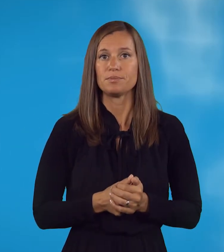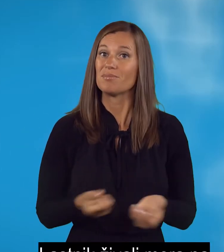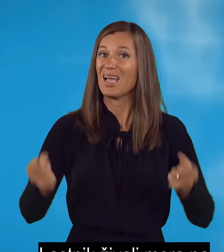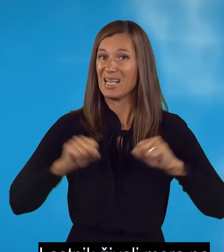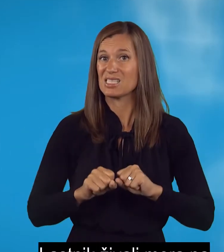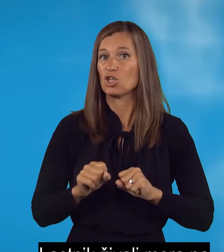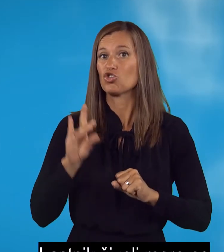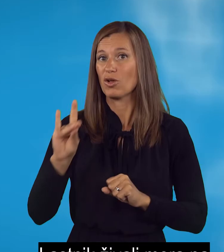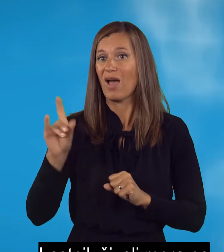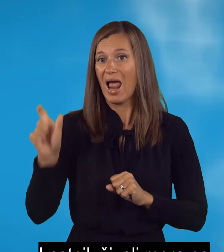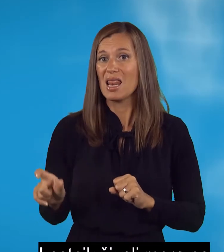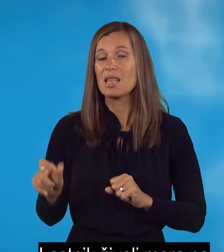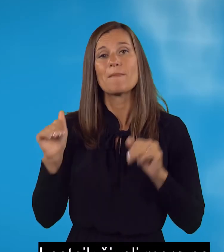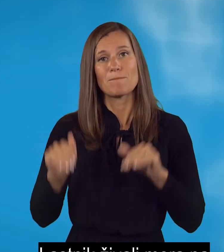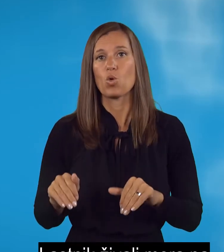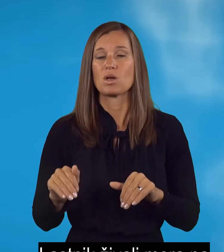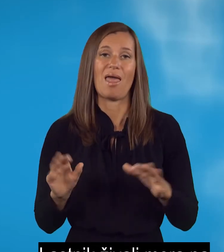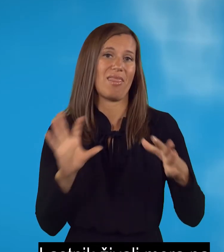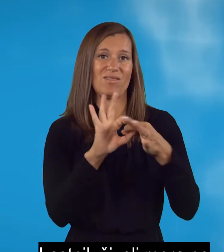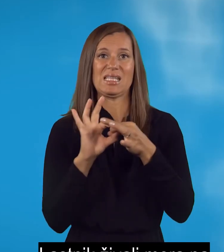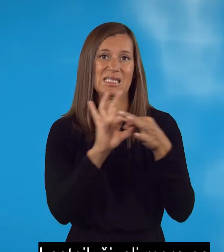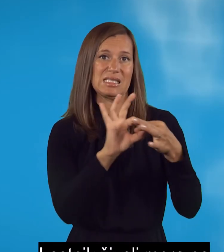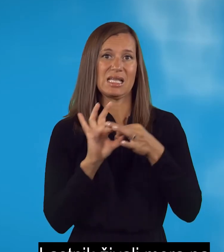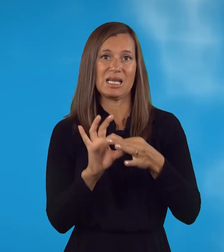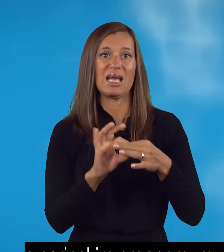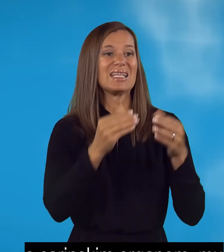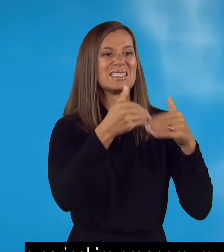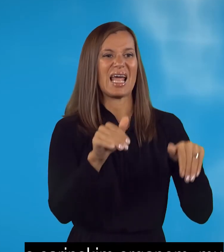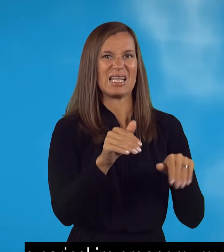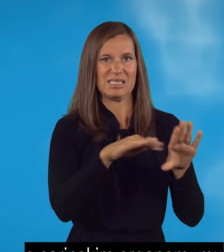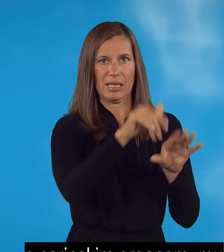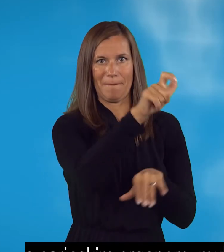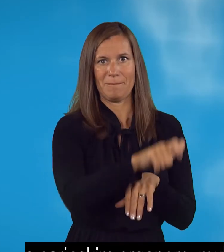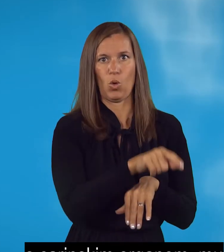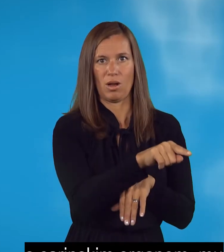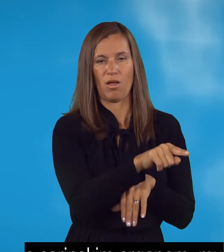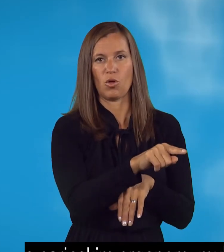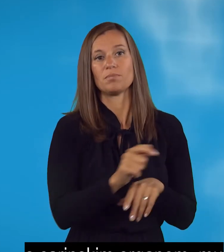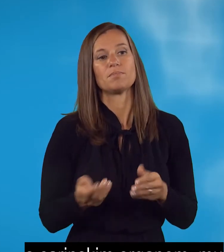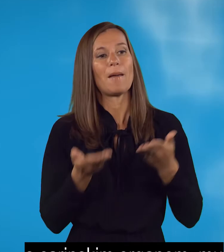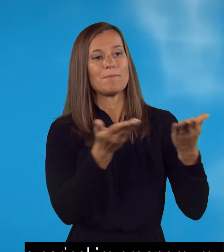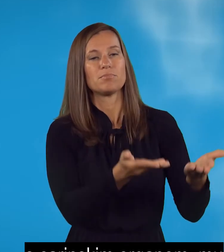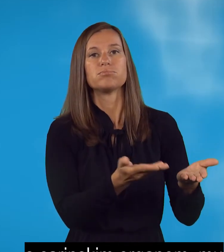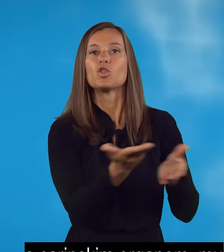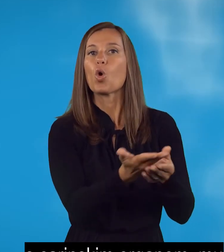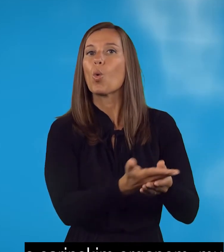Lastnik živali mora na vstopni točki navezati stik s carinskim organom, mu predložiti spremne